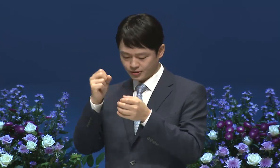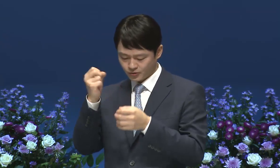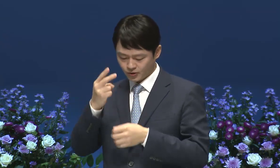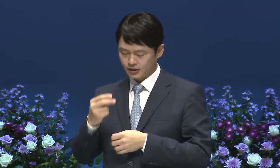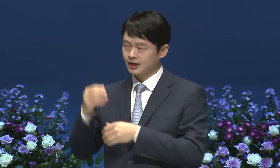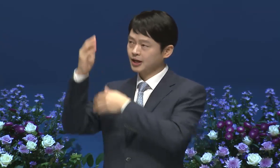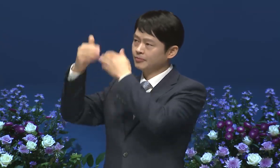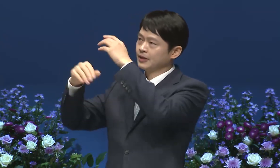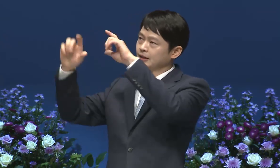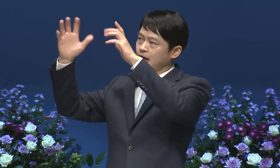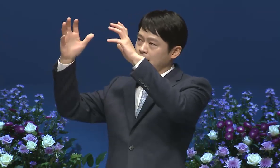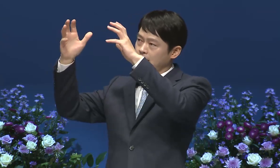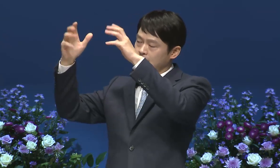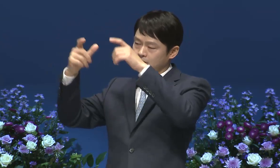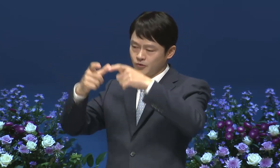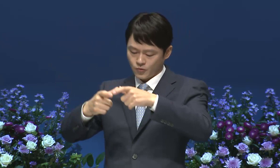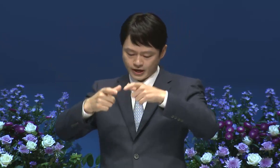하나님이 주신 그 언약을 통해